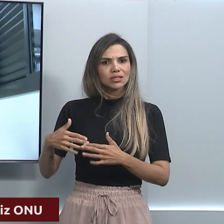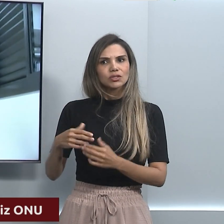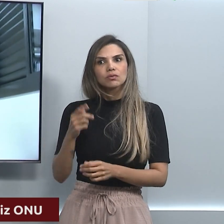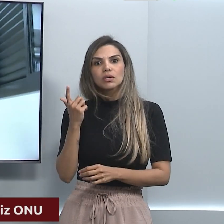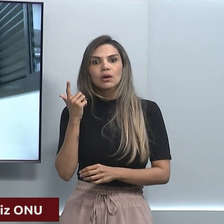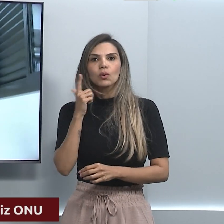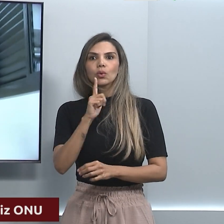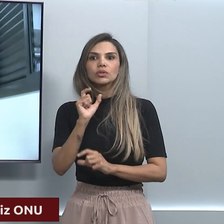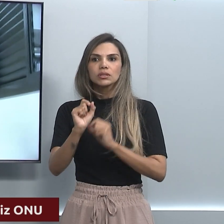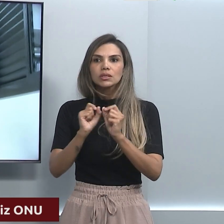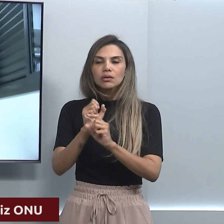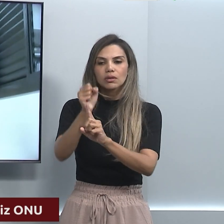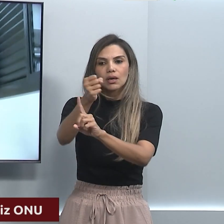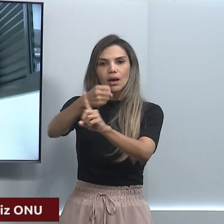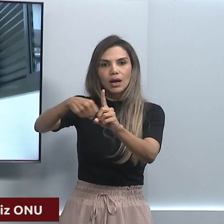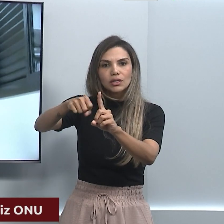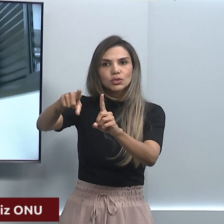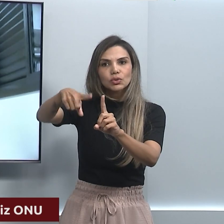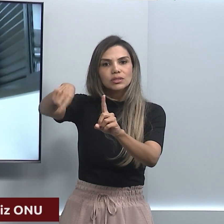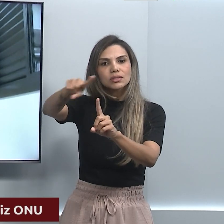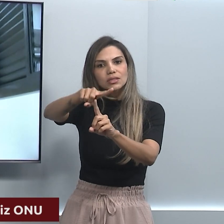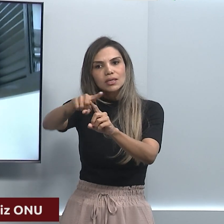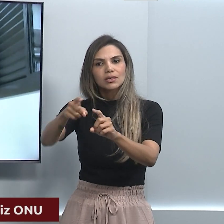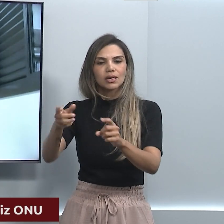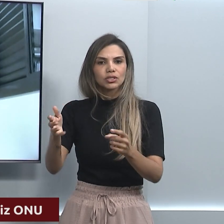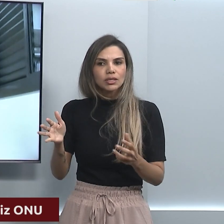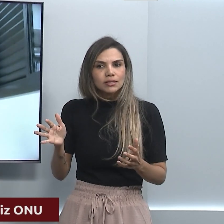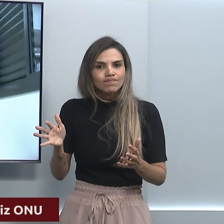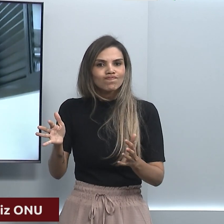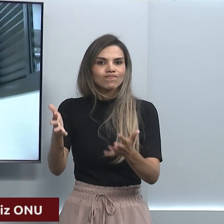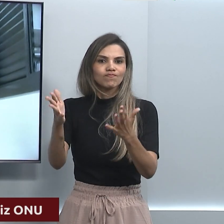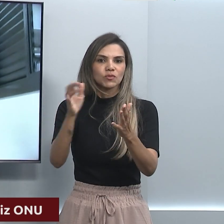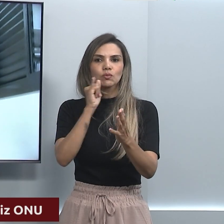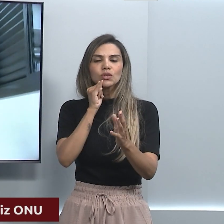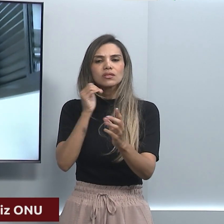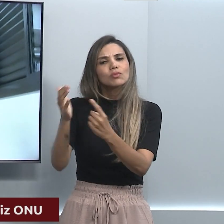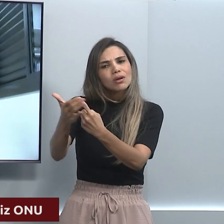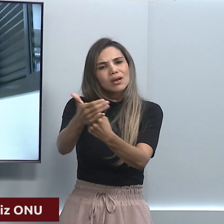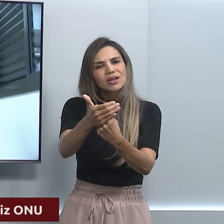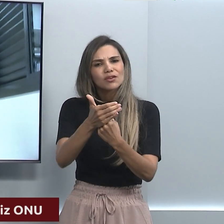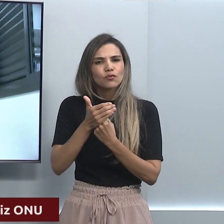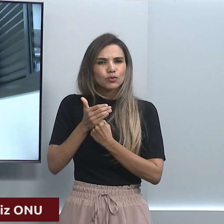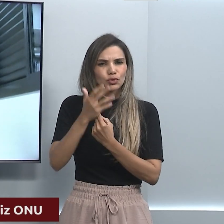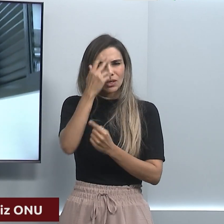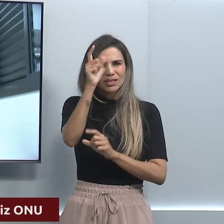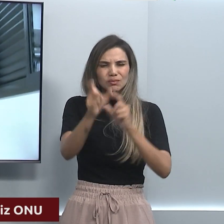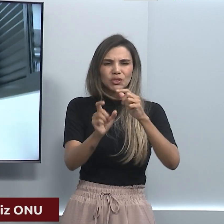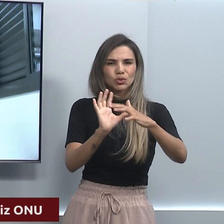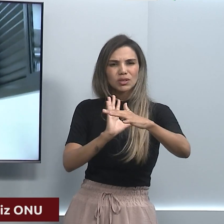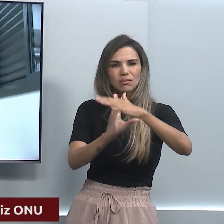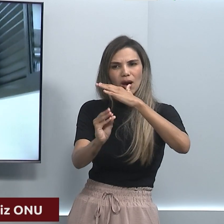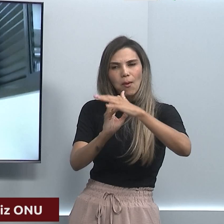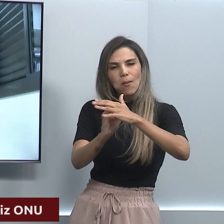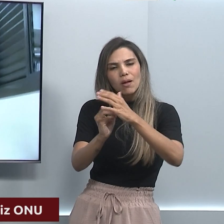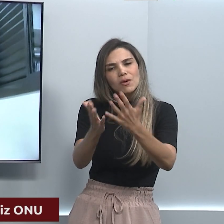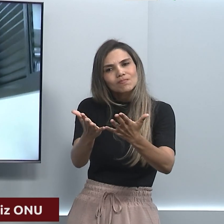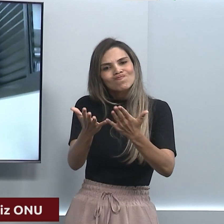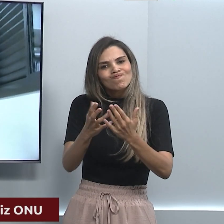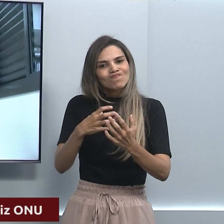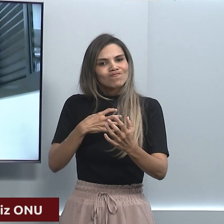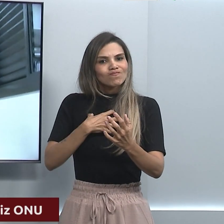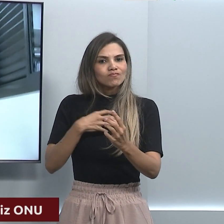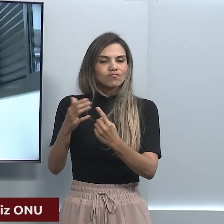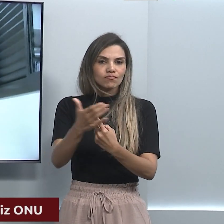pressionar a sociedade civil, mobilizar a sociedade civil para receber essas pessoas refugiadas, trabalhar junto